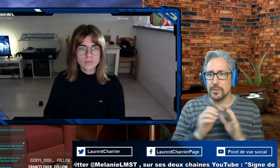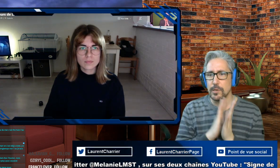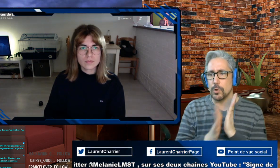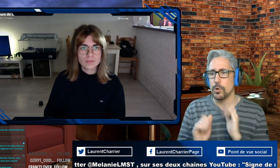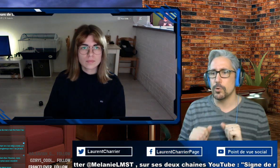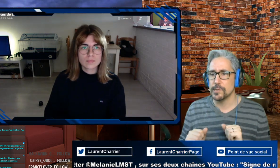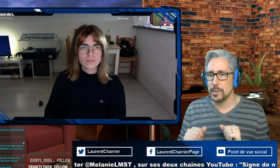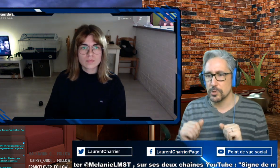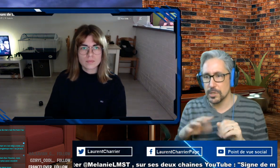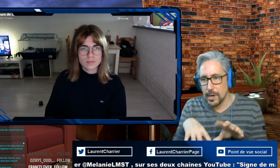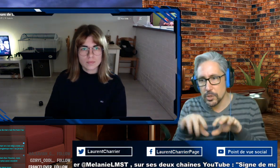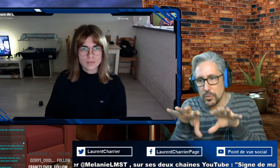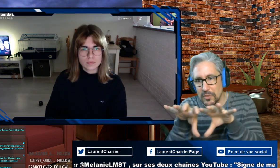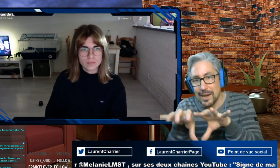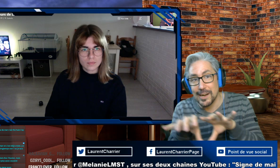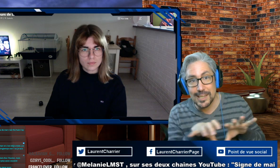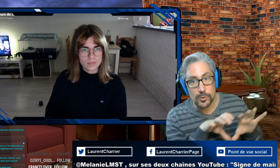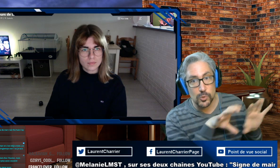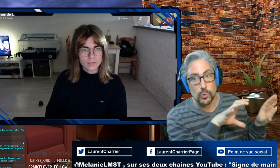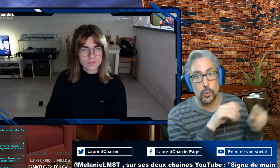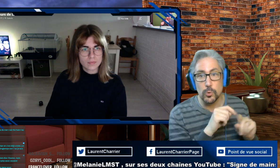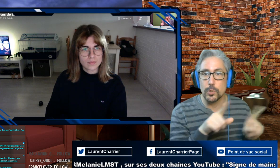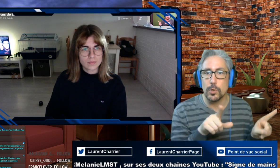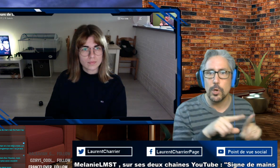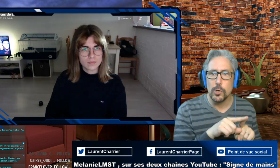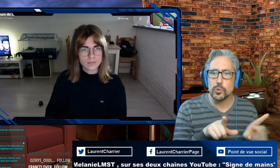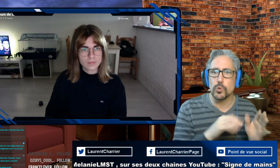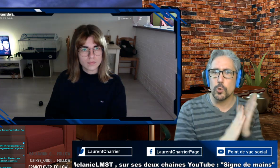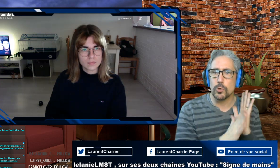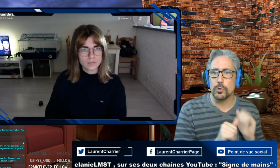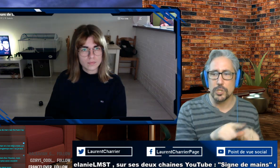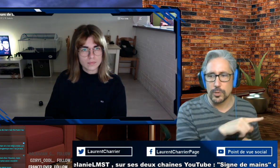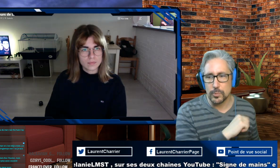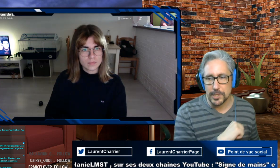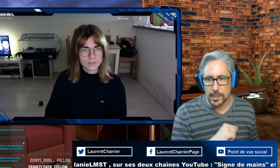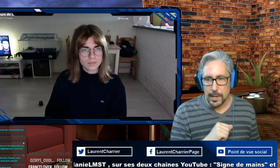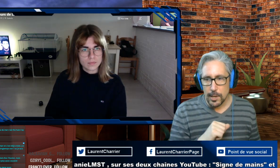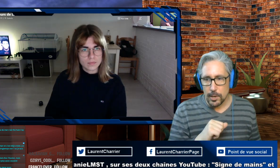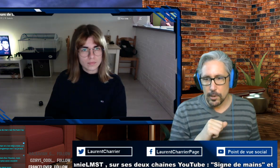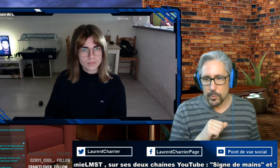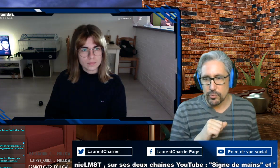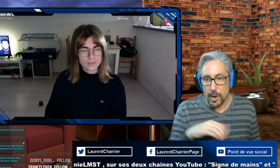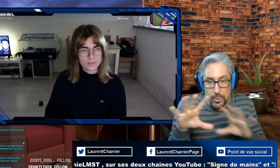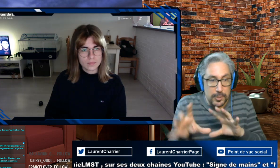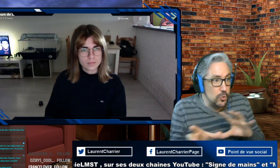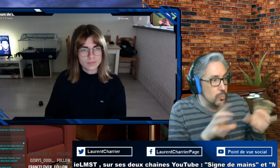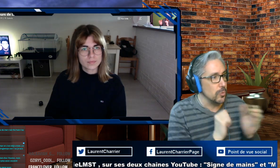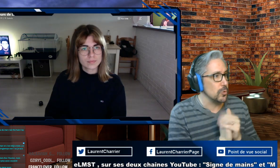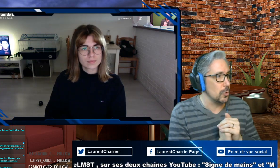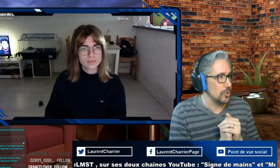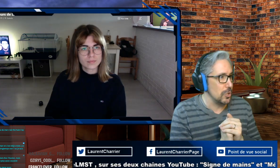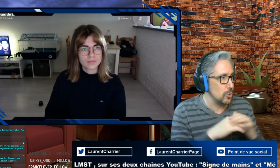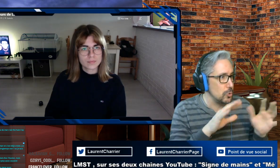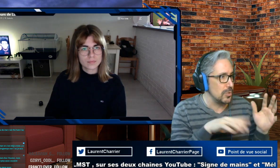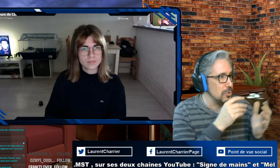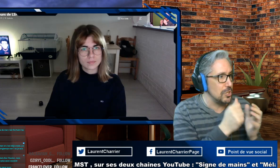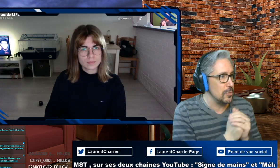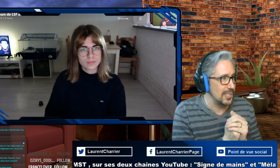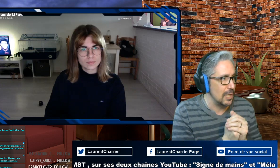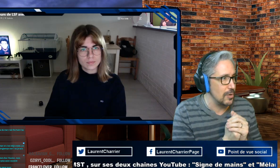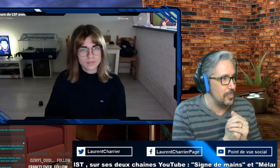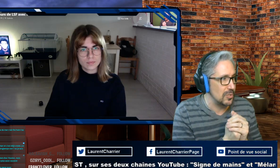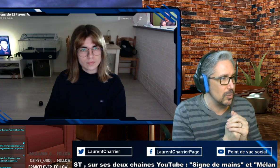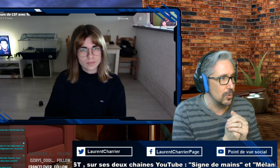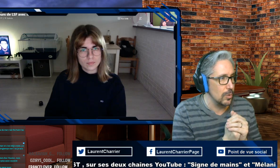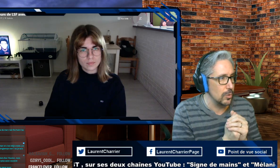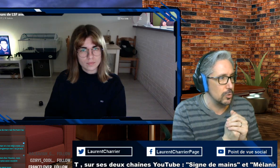c'est fini le stream, en général, je fais un raid sur une autre chaîne Twitch. Pour apporter du monde sur notre chaîne. Donc, je choisis une chaîne au